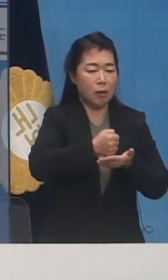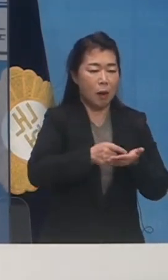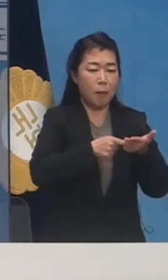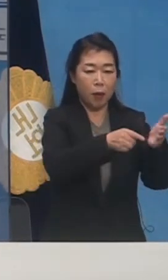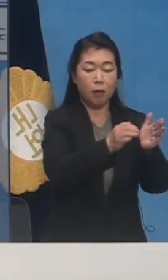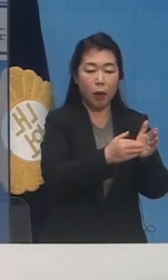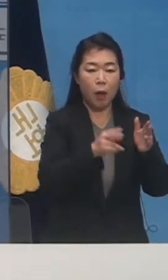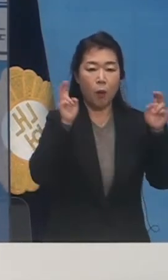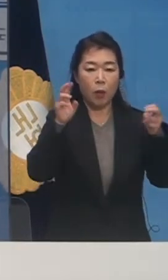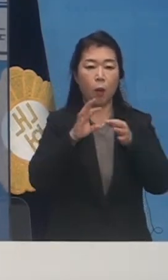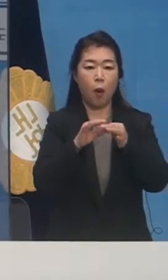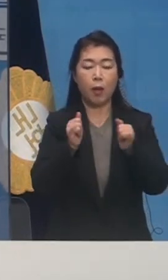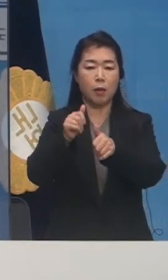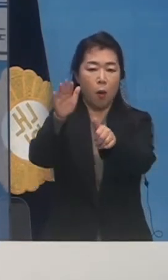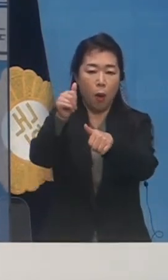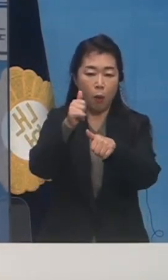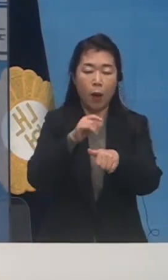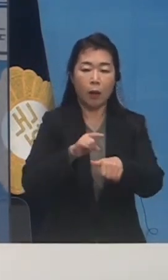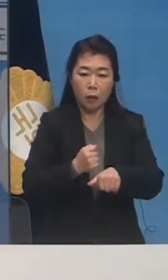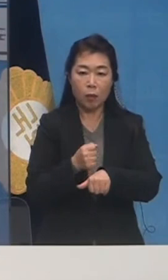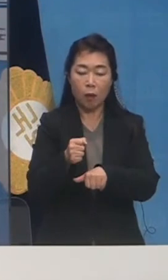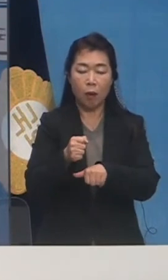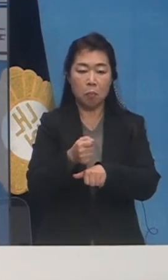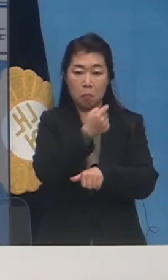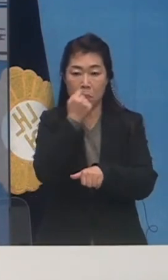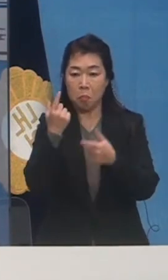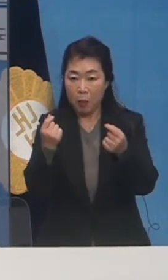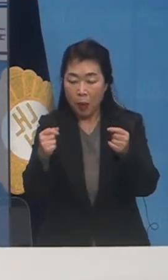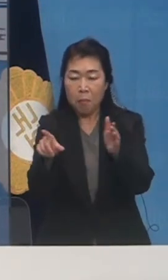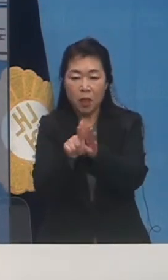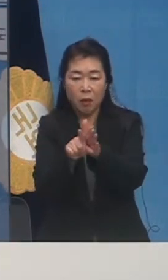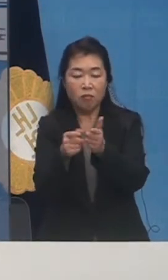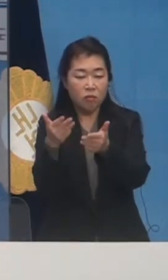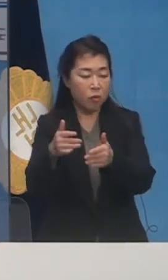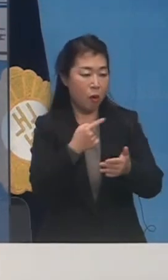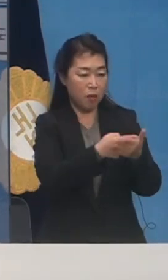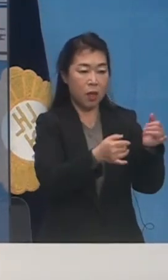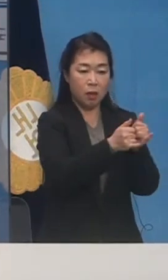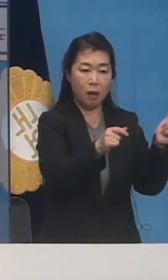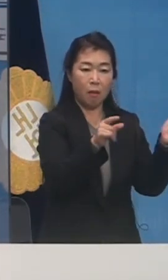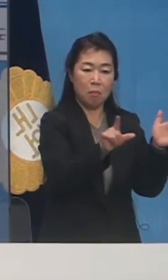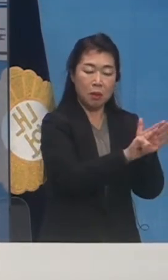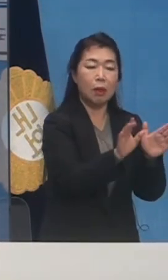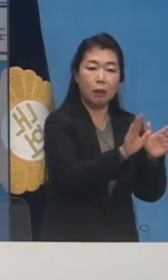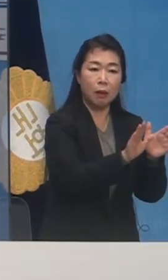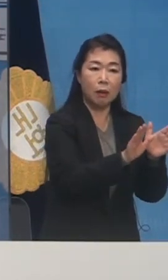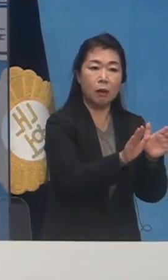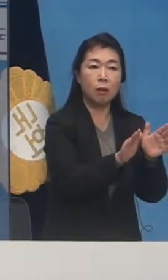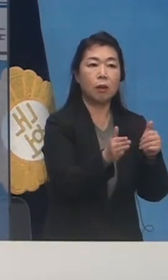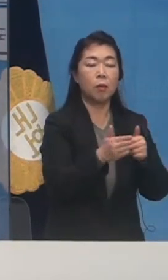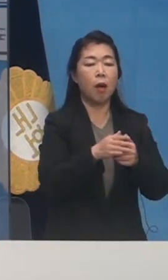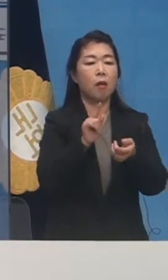불러 그들의 진술을 주요한 판단 근거로 삼고 나아가